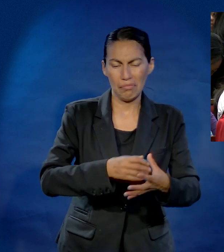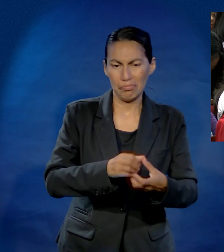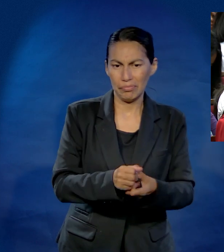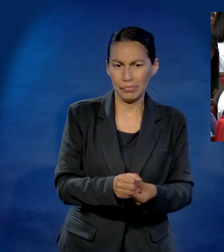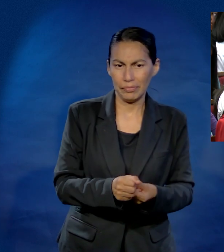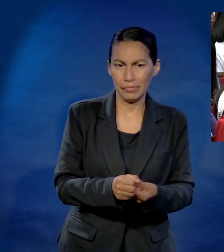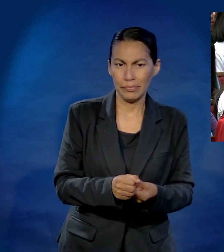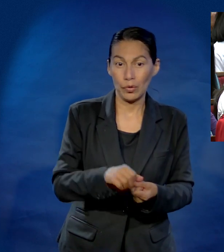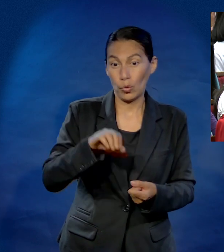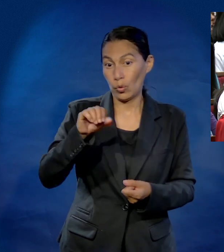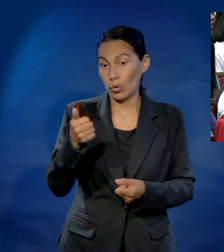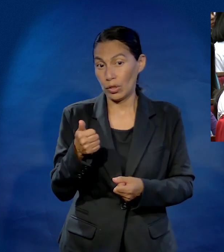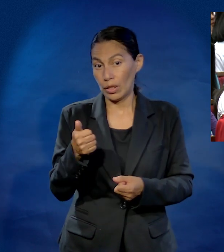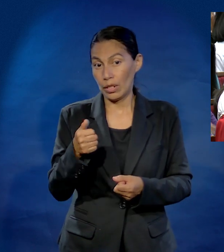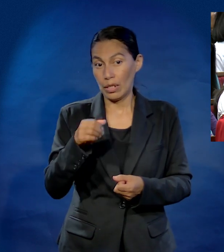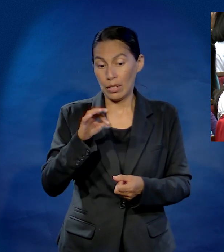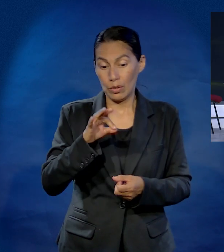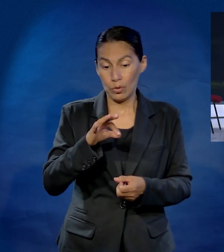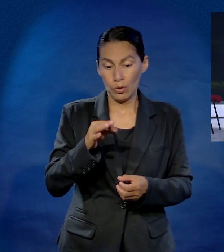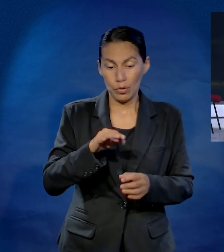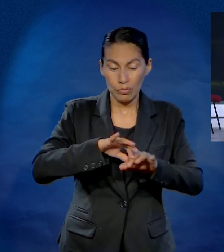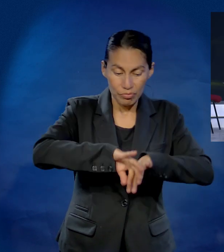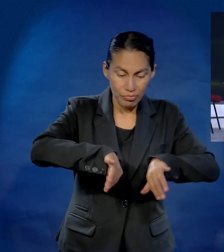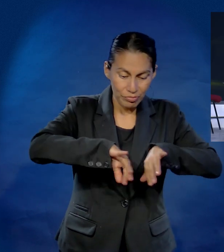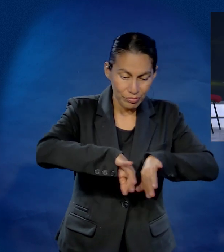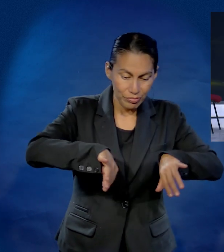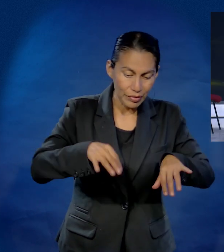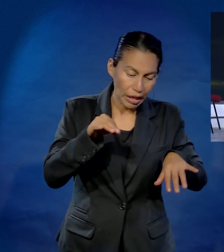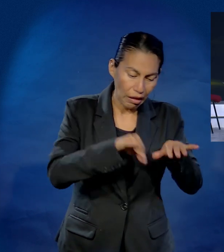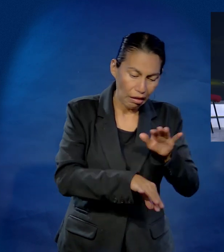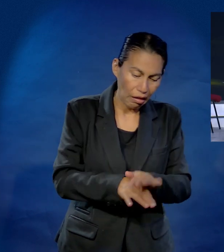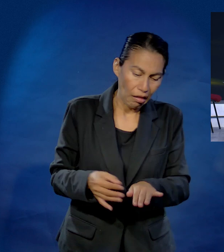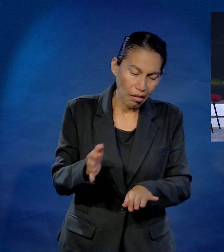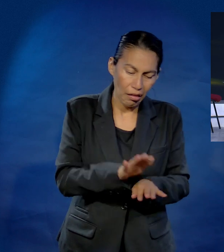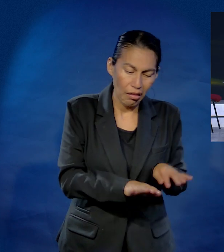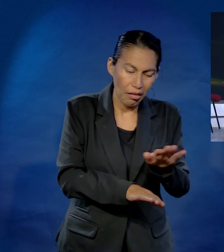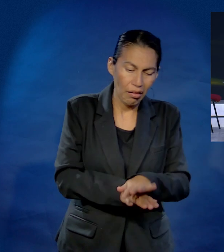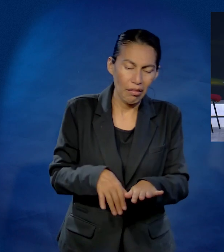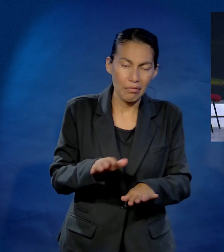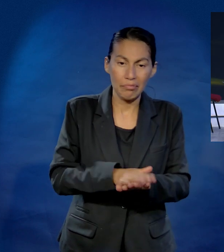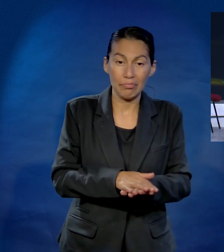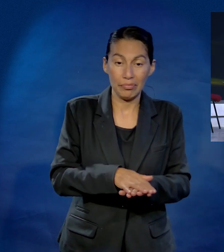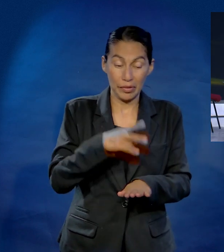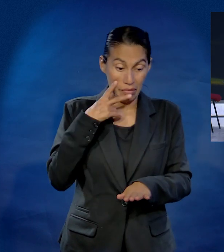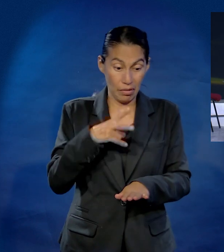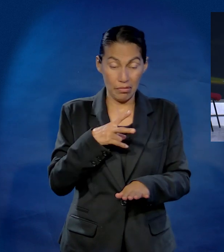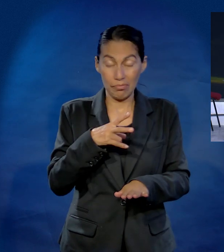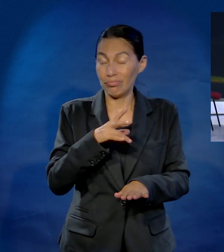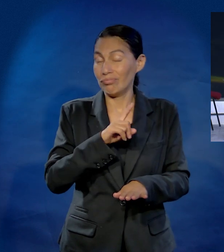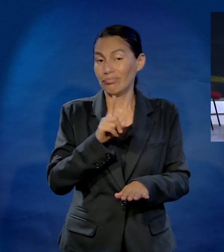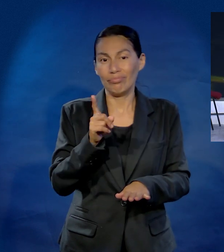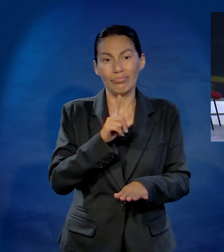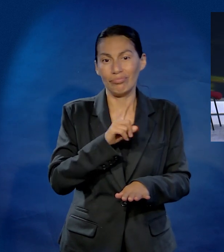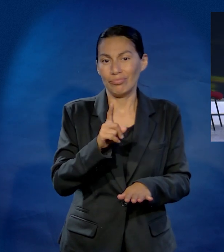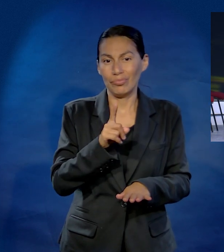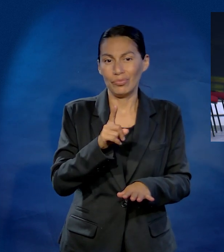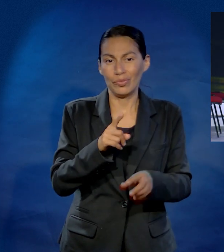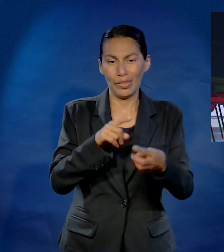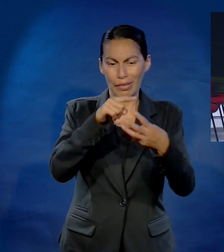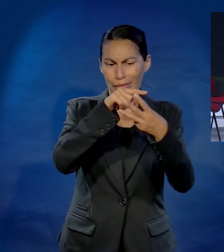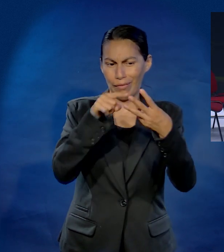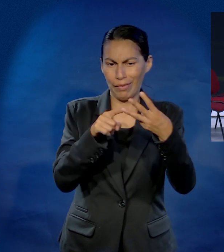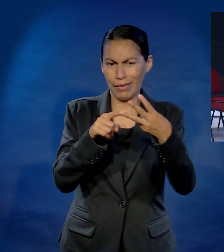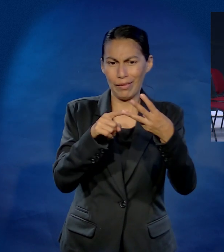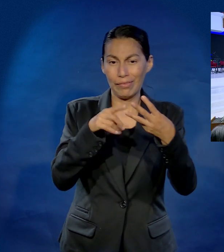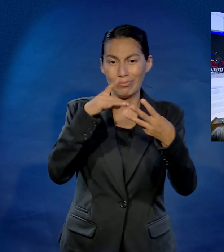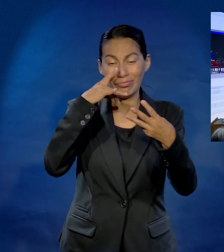que está dentro de la masa. ¿La levadura se ve? No. El reino de los cielos